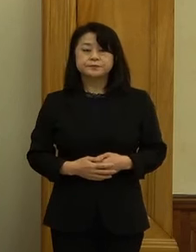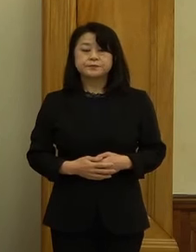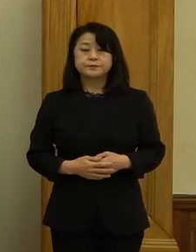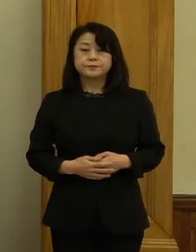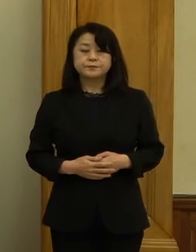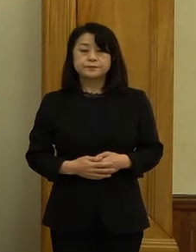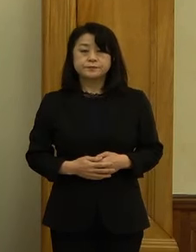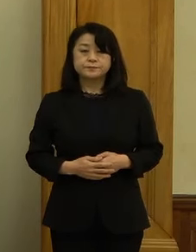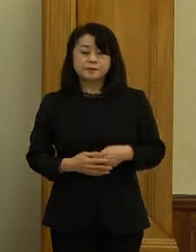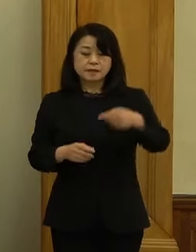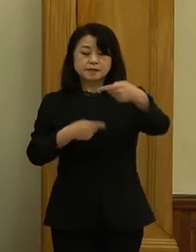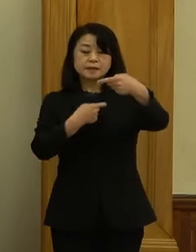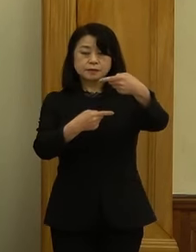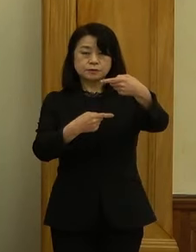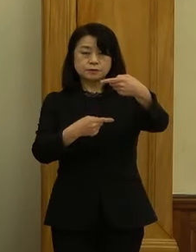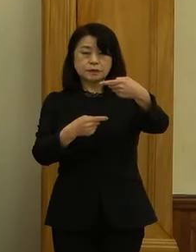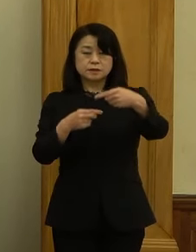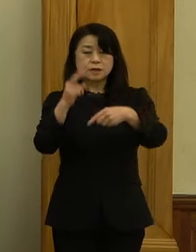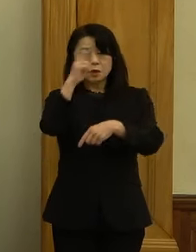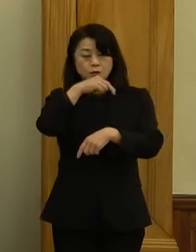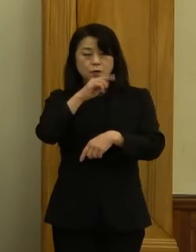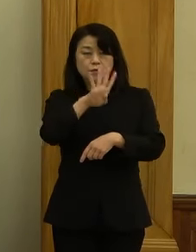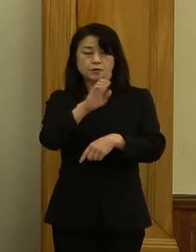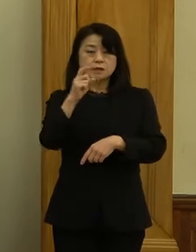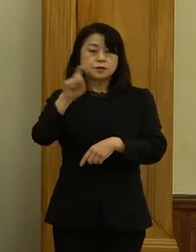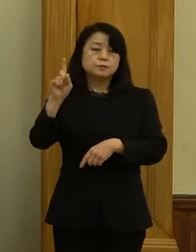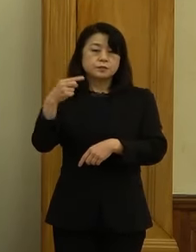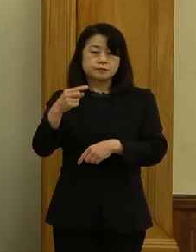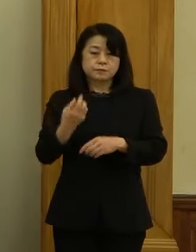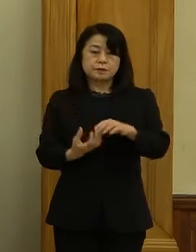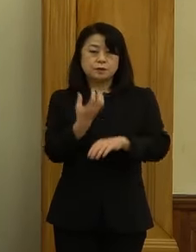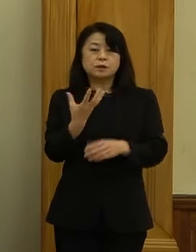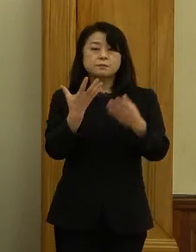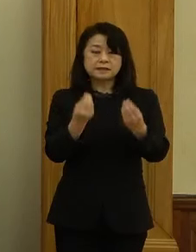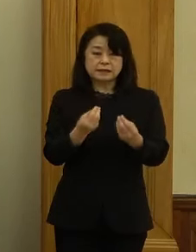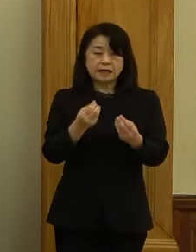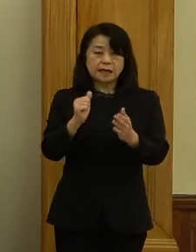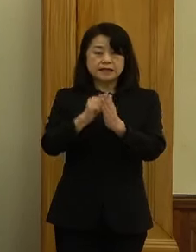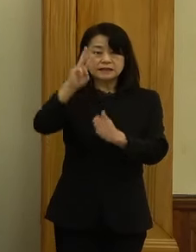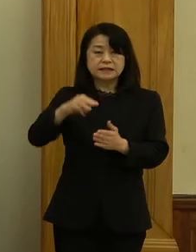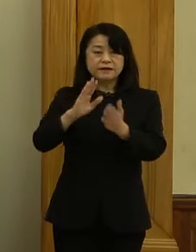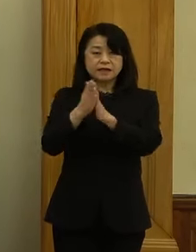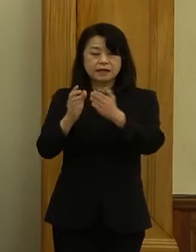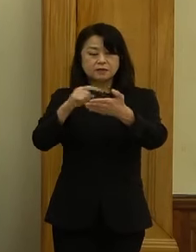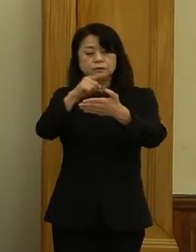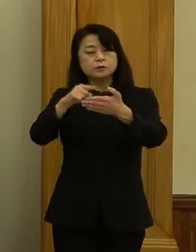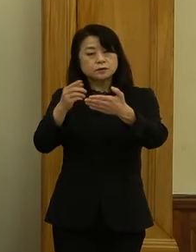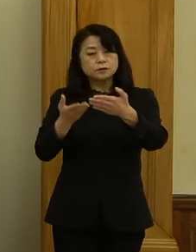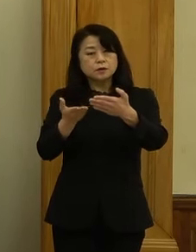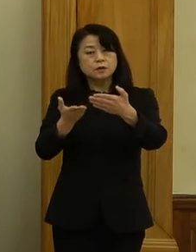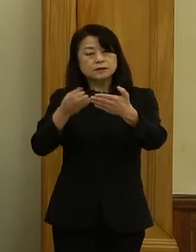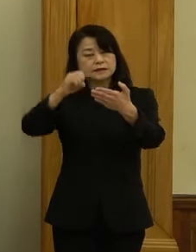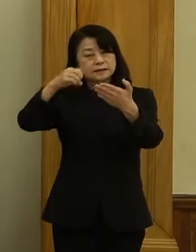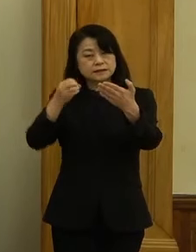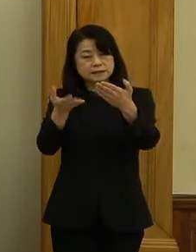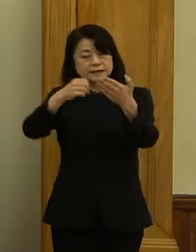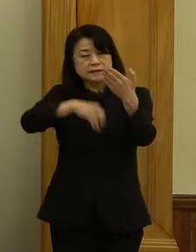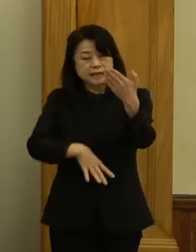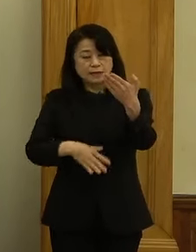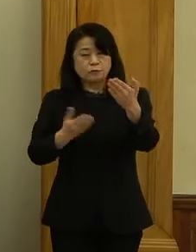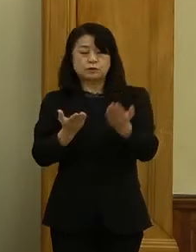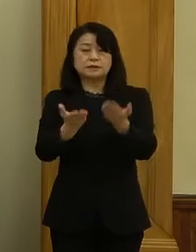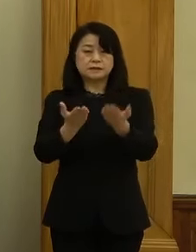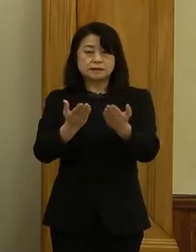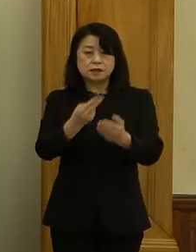え1月1日の午後4時10分に発生しましたえ石川県の都地方震源とする地震によりまして富山